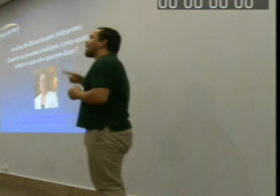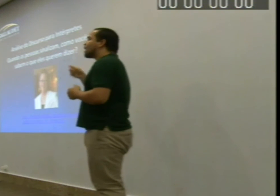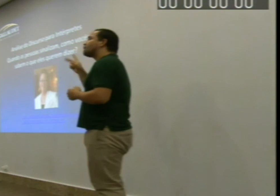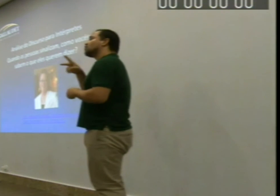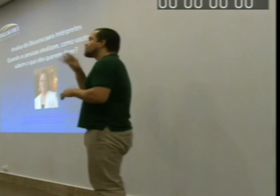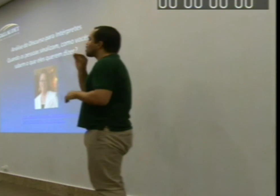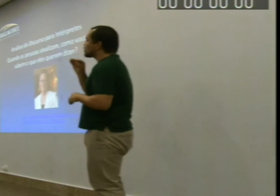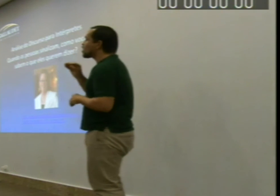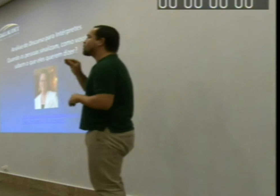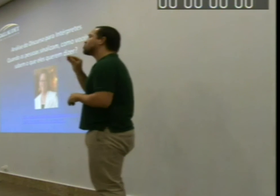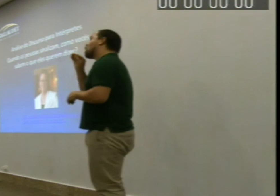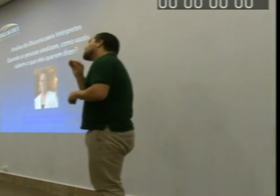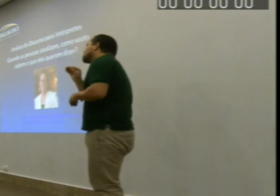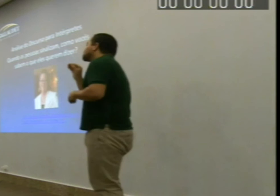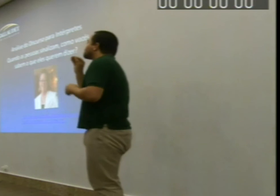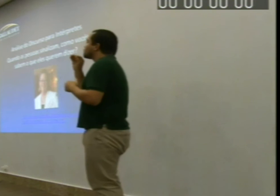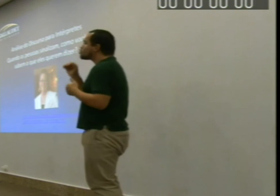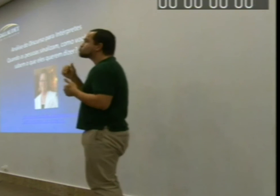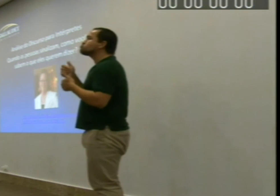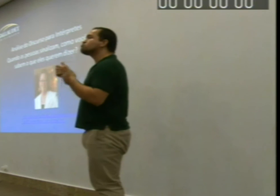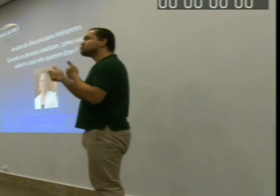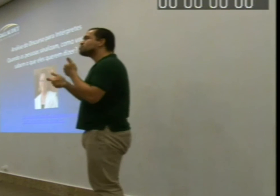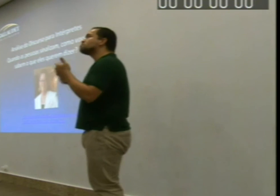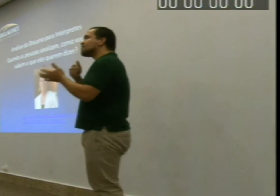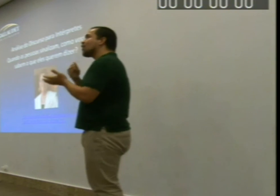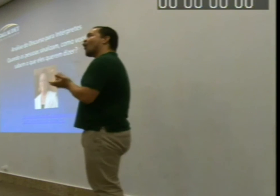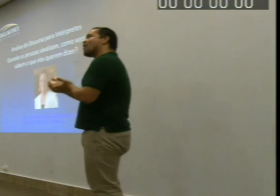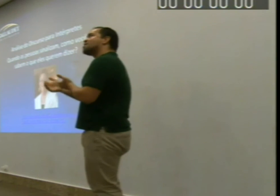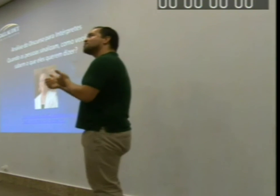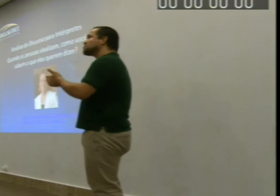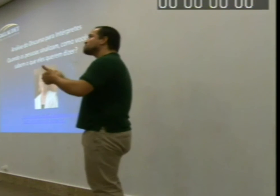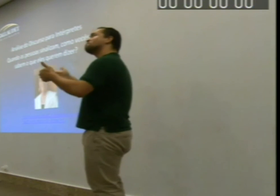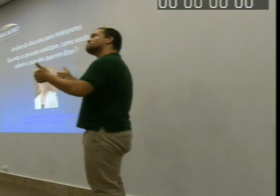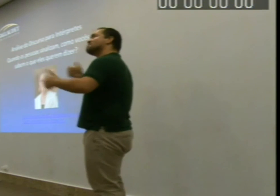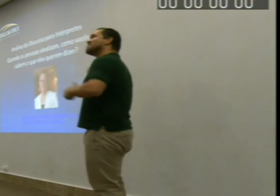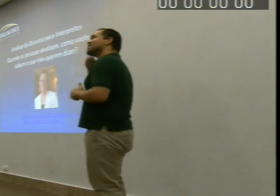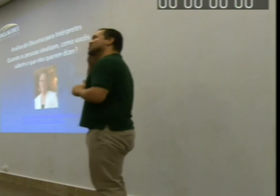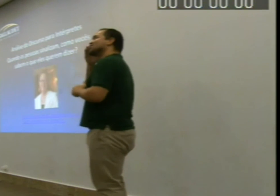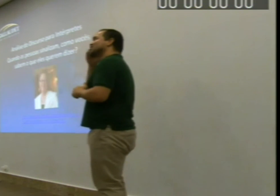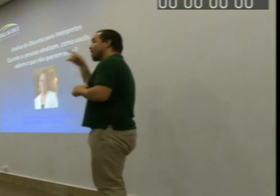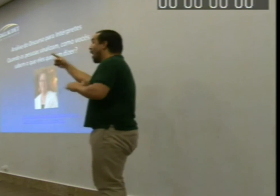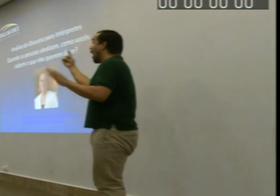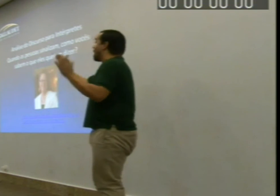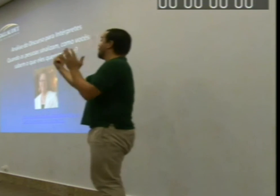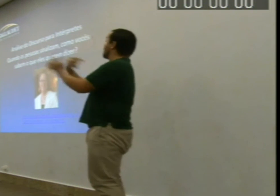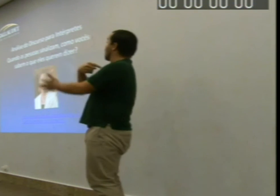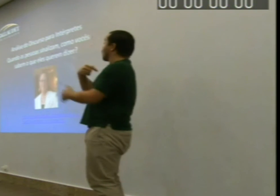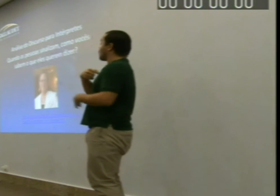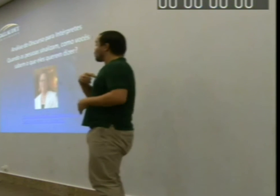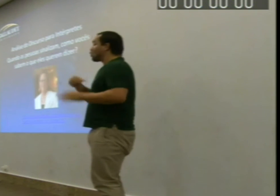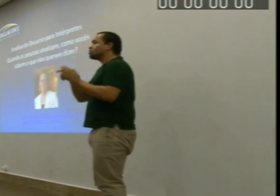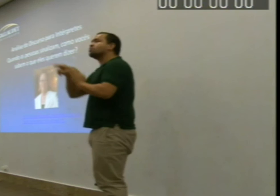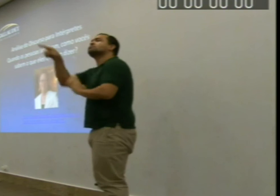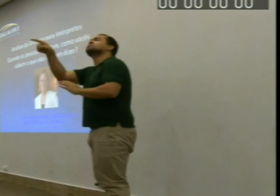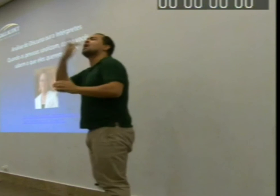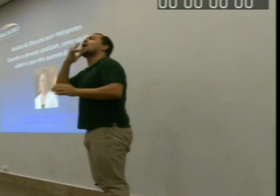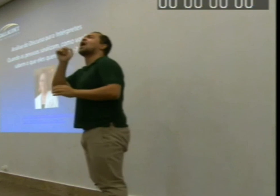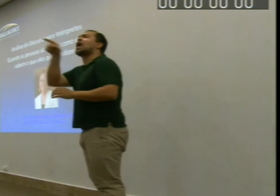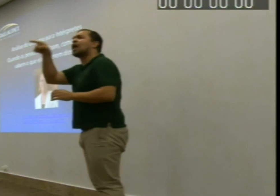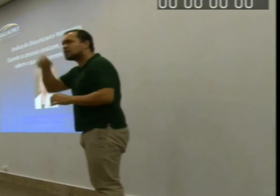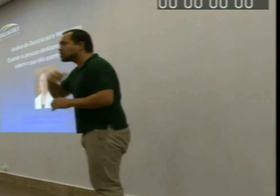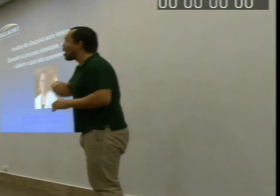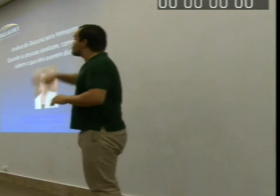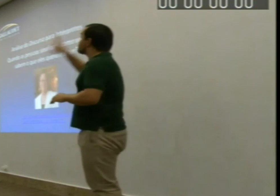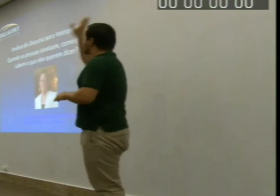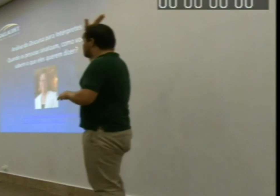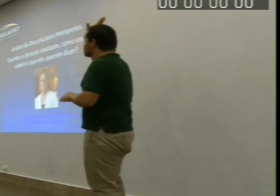tá eu ela então oraliza em língua inglesa começou perfeita Ah eu entendi até que ela me fez uma pergunta